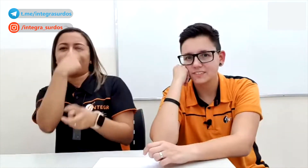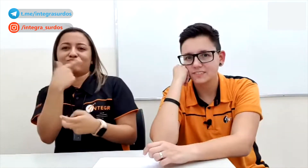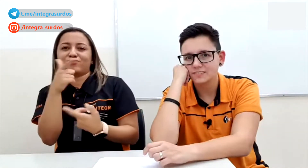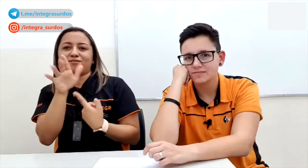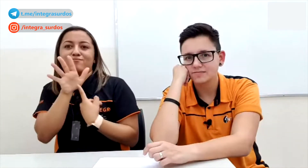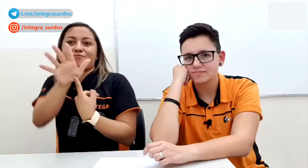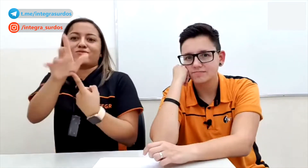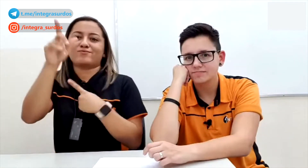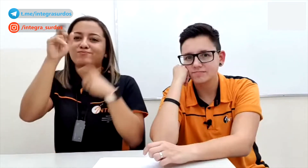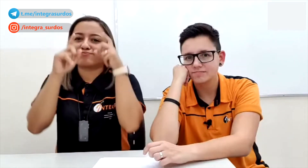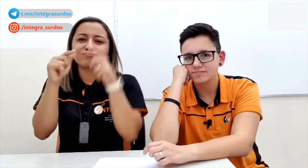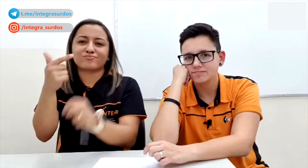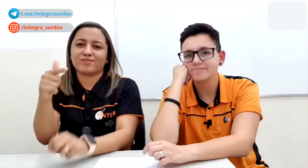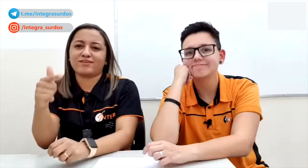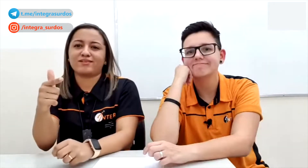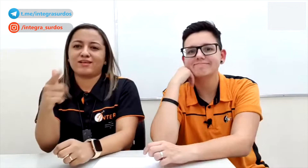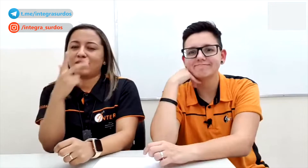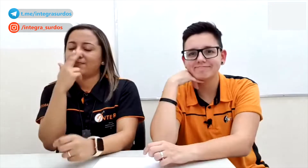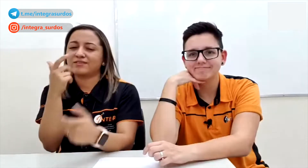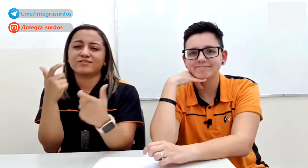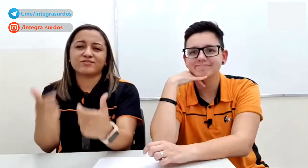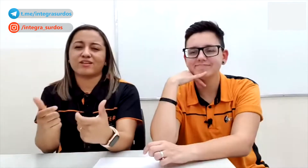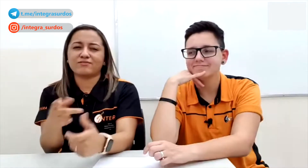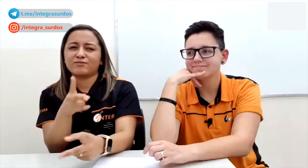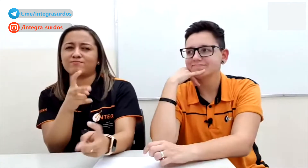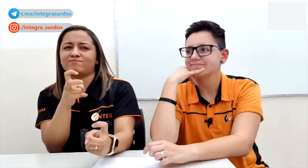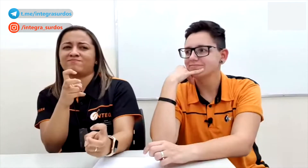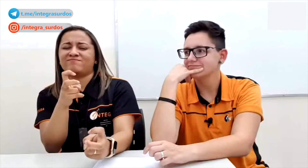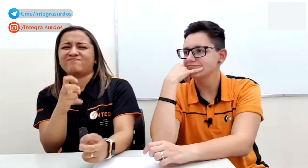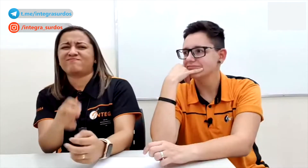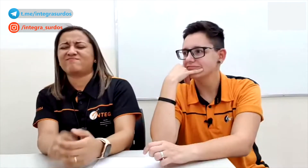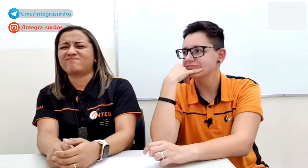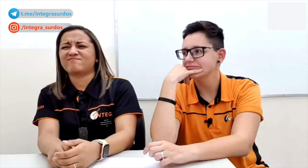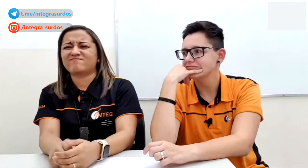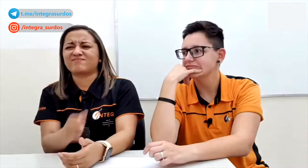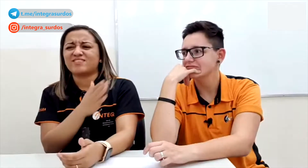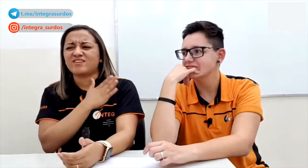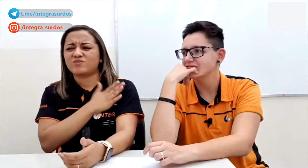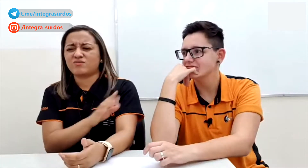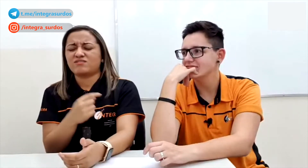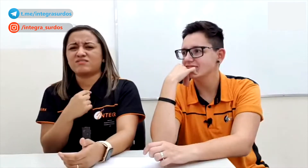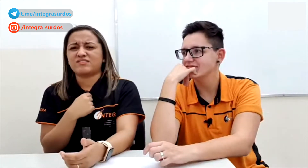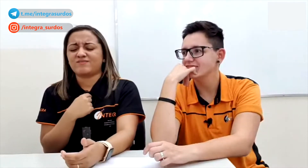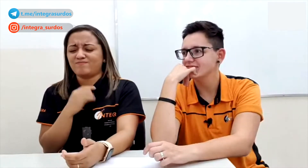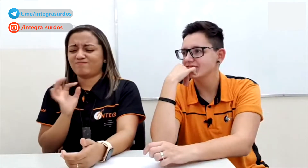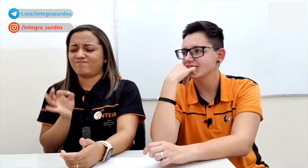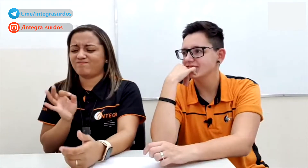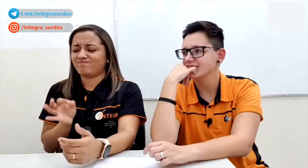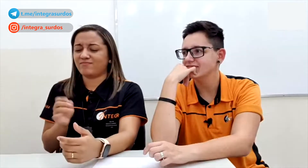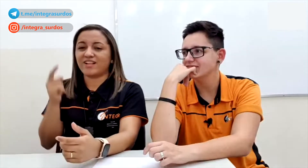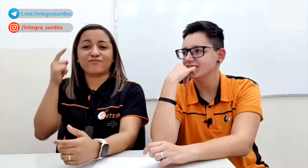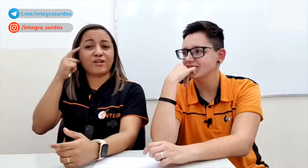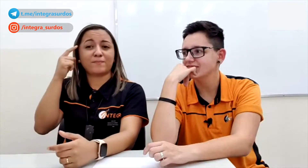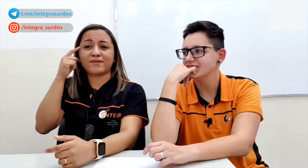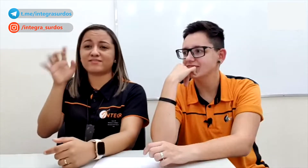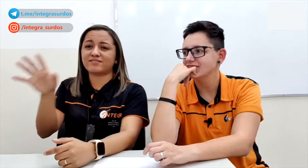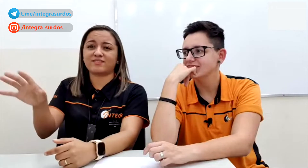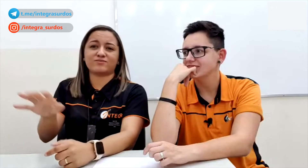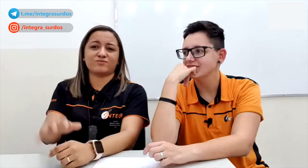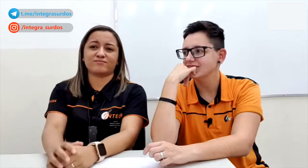surdos percebem quando a pessoa não mostra a expressão. Então parece que é algo meio chato, né? Nossa, a pessoa não gosta de mim. E